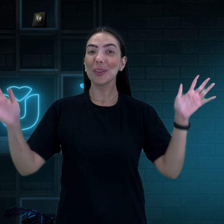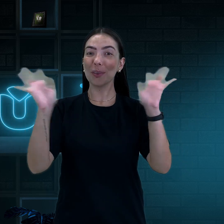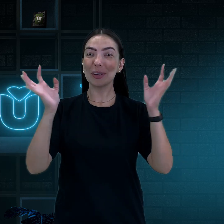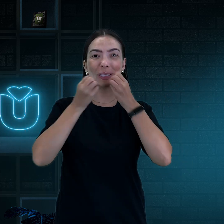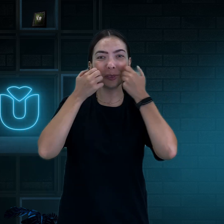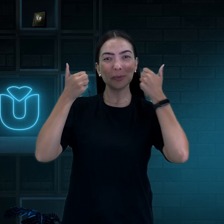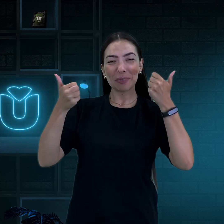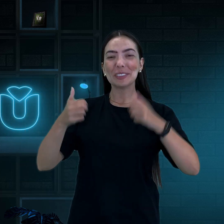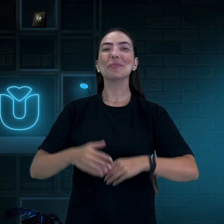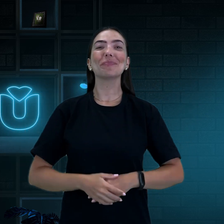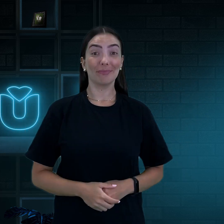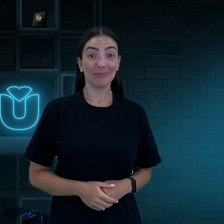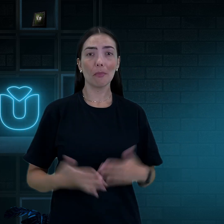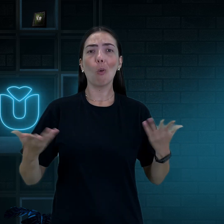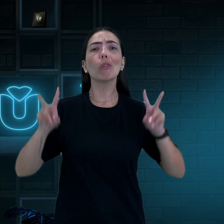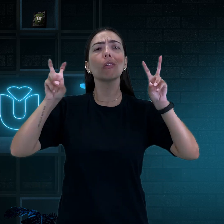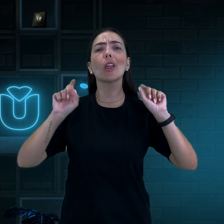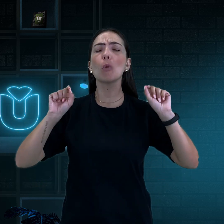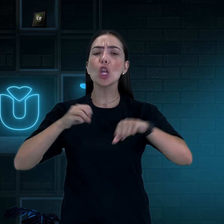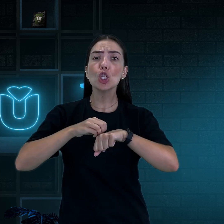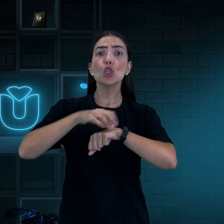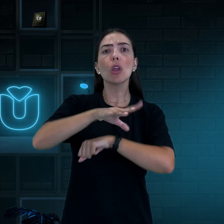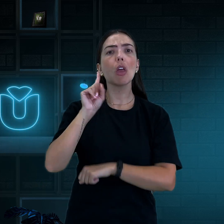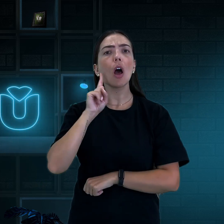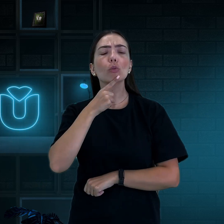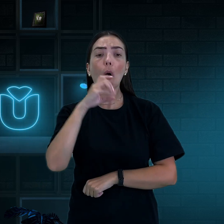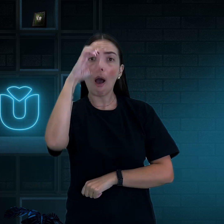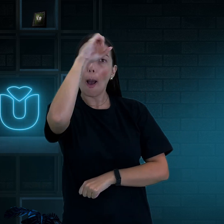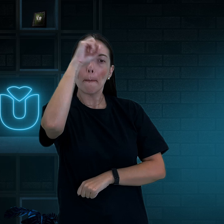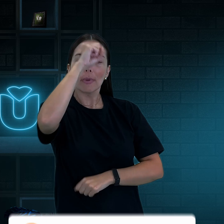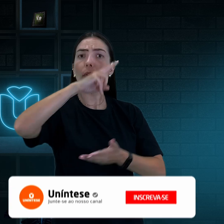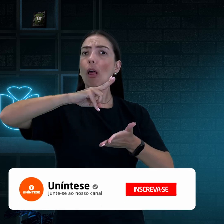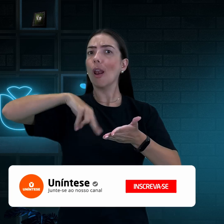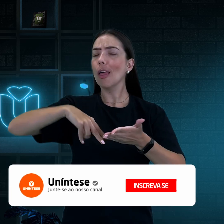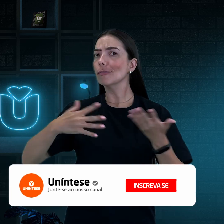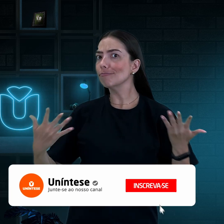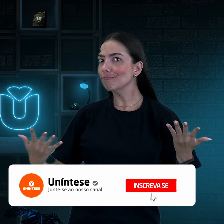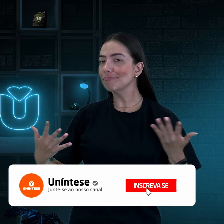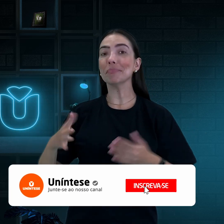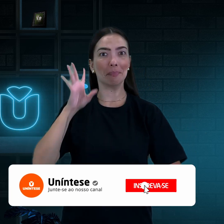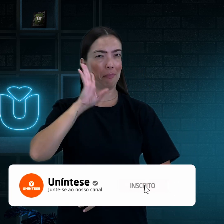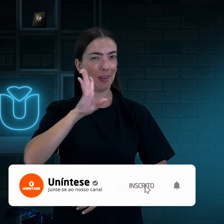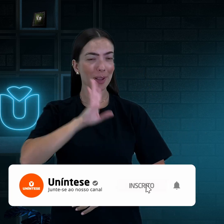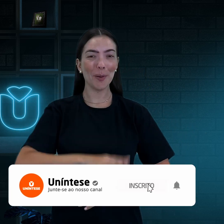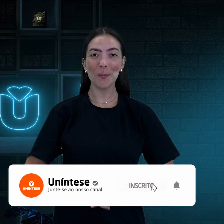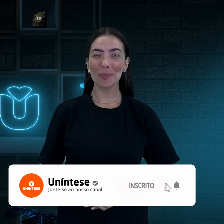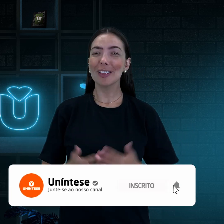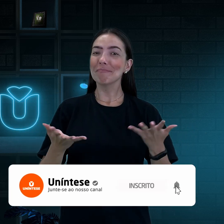Olá, tudo bem? Hoje nós vamos falar sobre dicas de como o surdo aprende a ler. Legal, né?